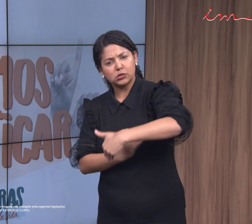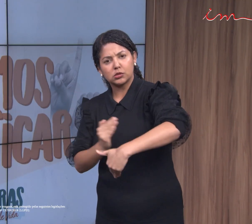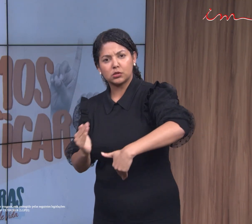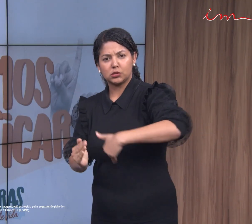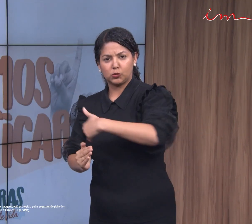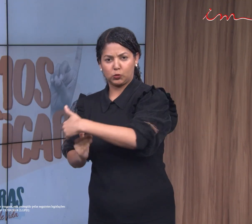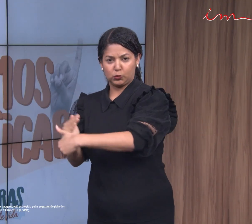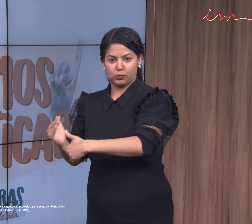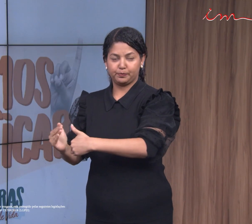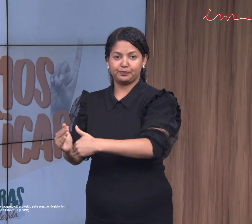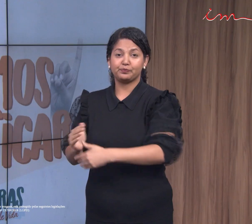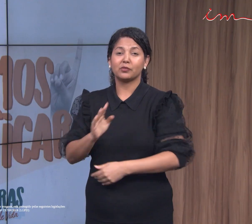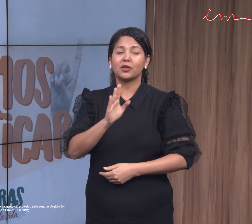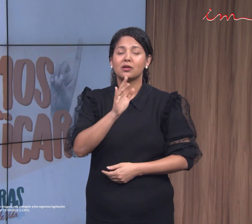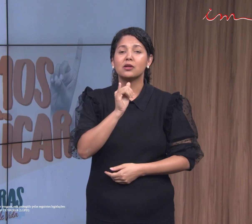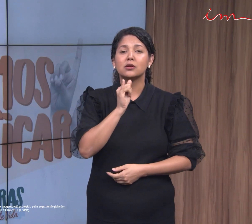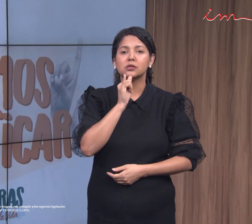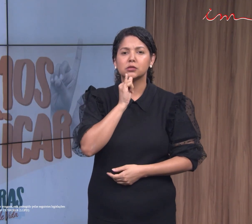Procedimento.